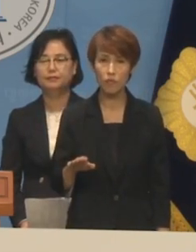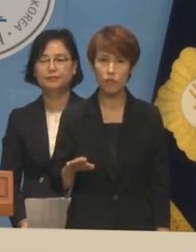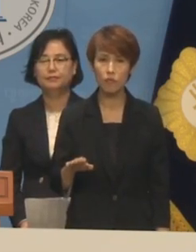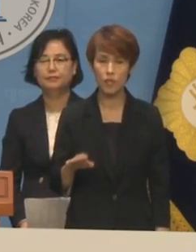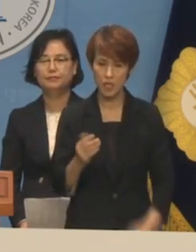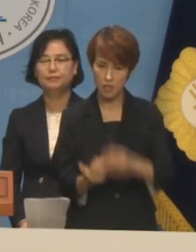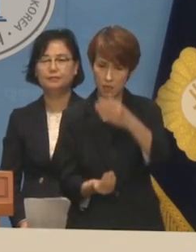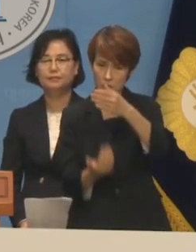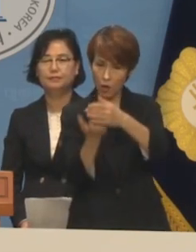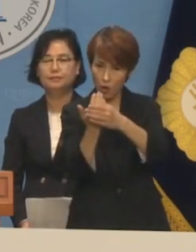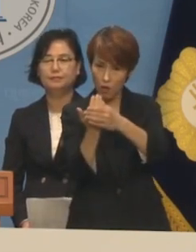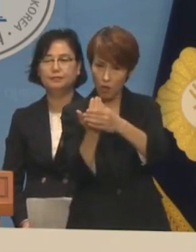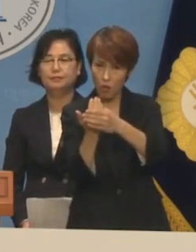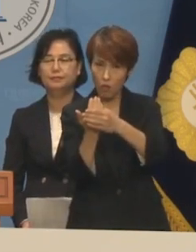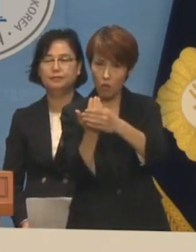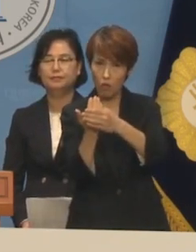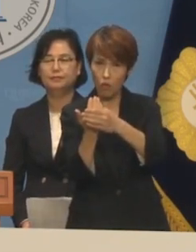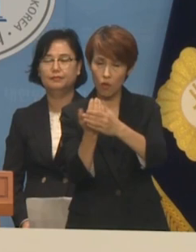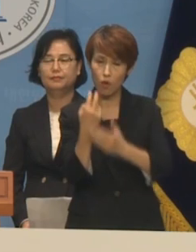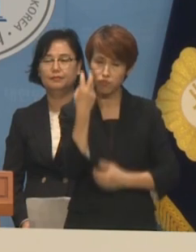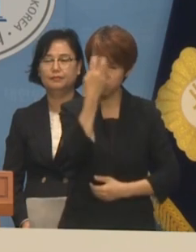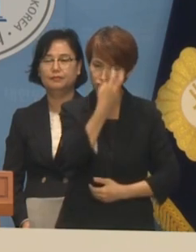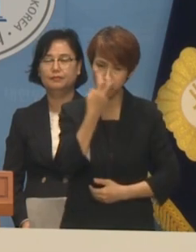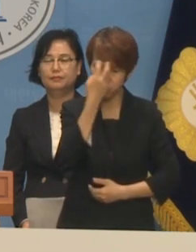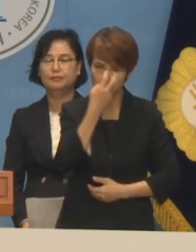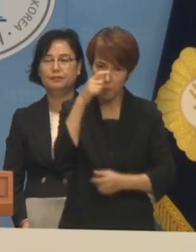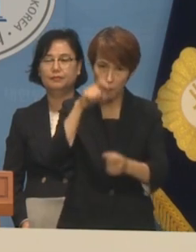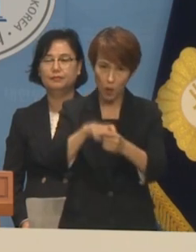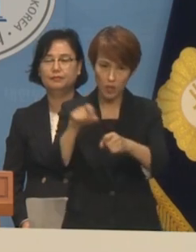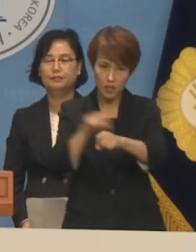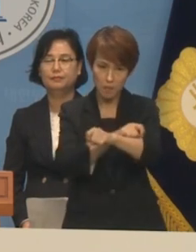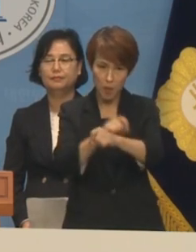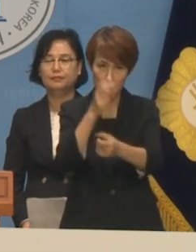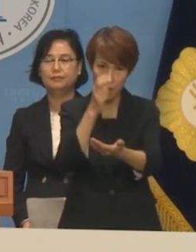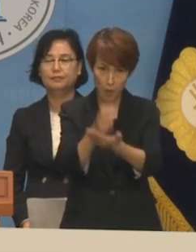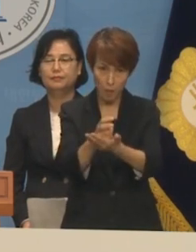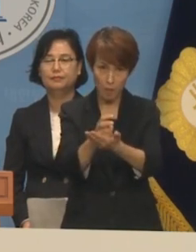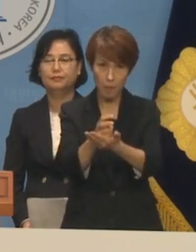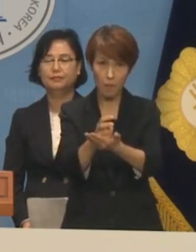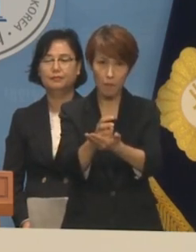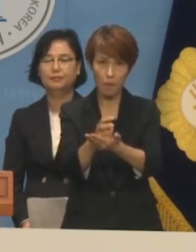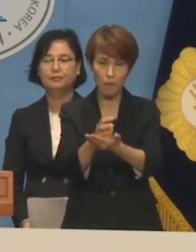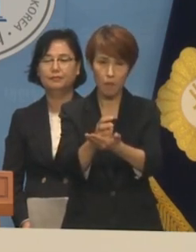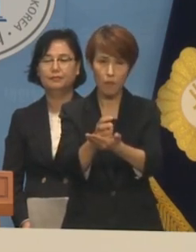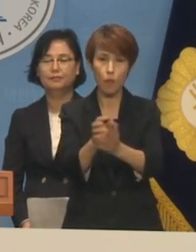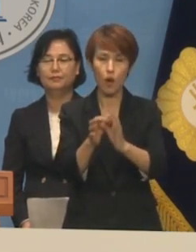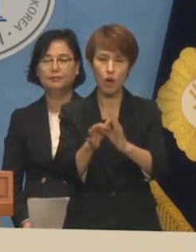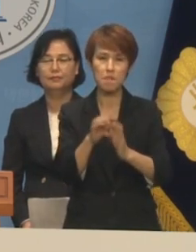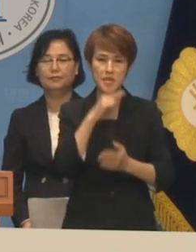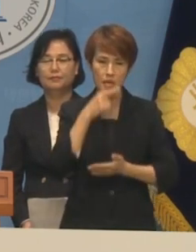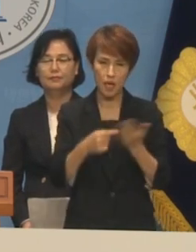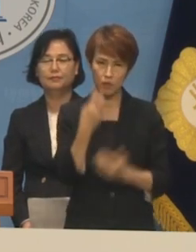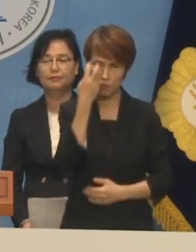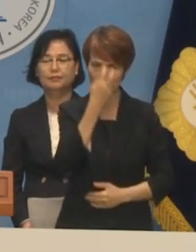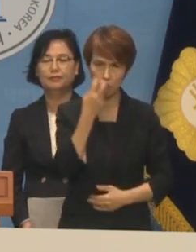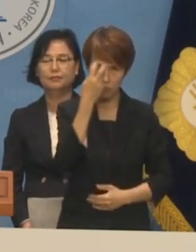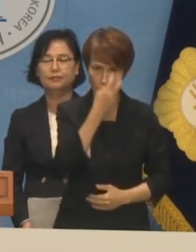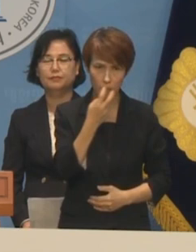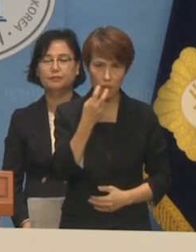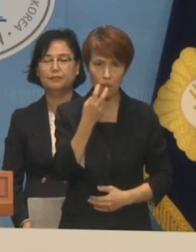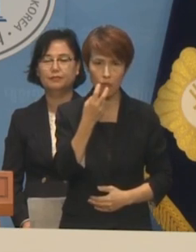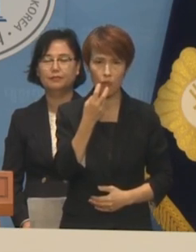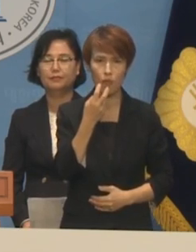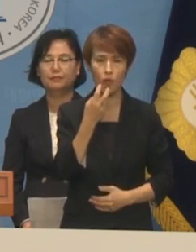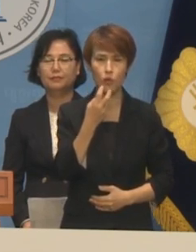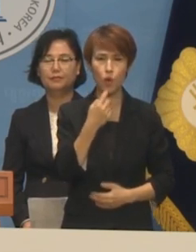이 사건을 진상규명을 위해서 특별법에 의해서 피해 조사하고